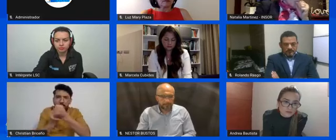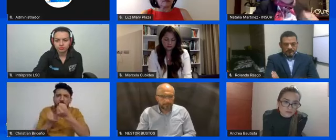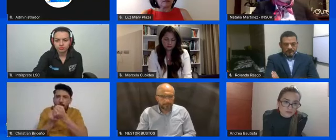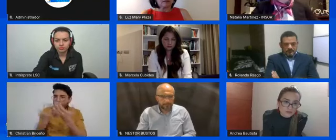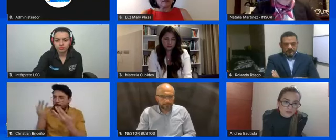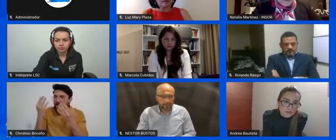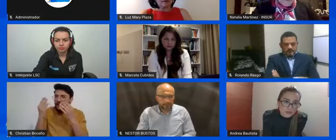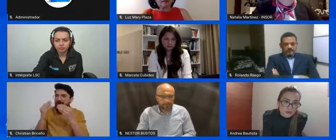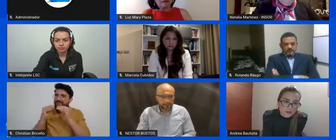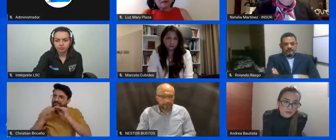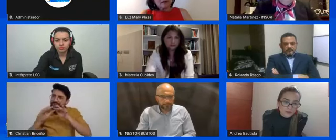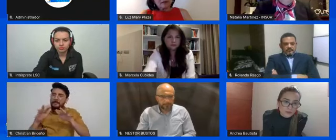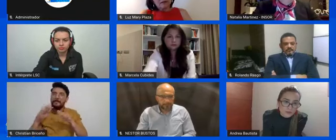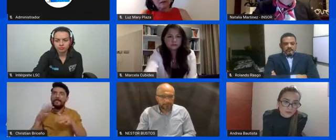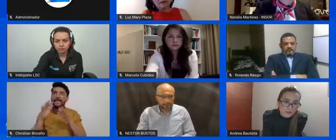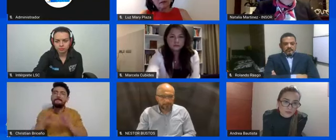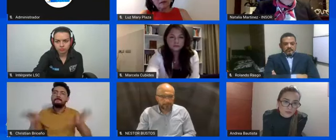Perdón.